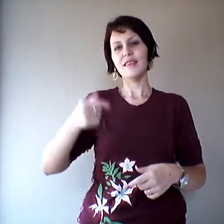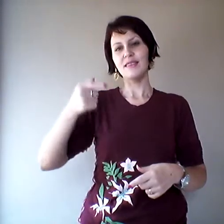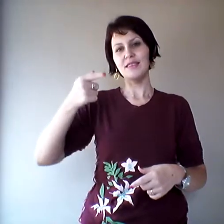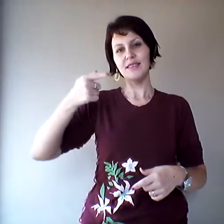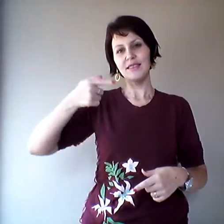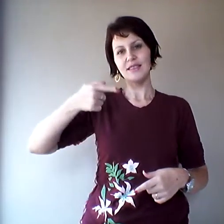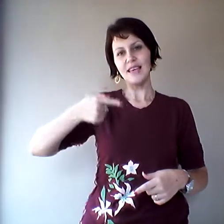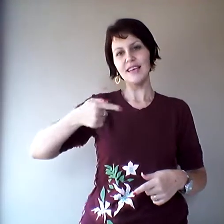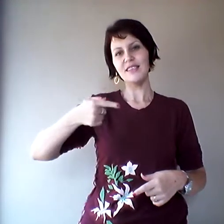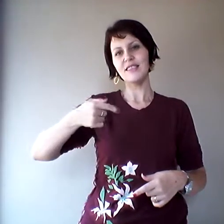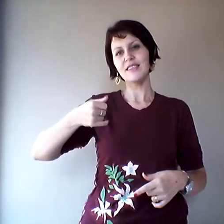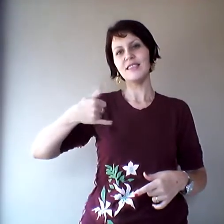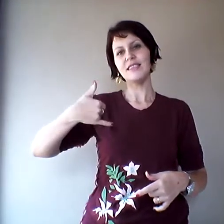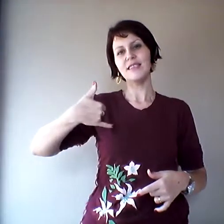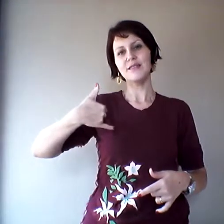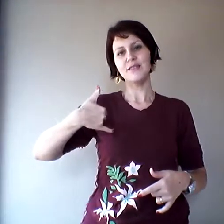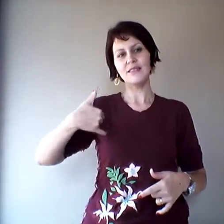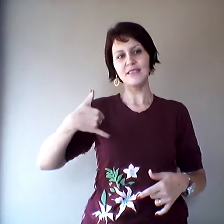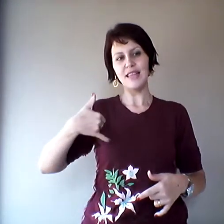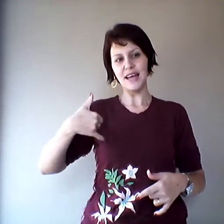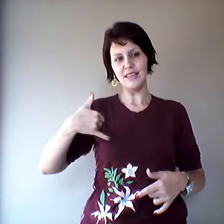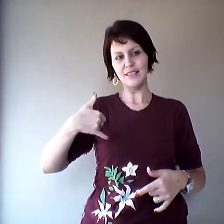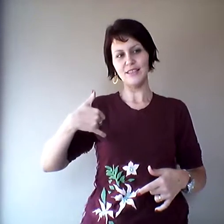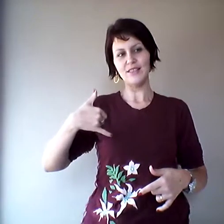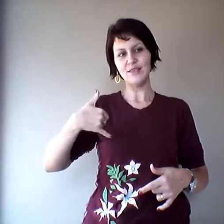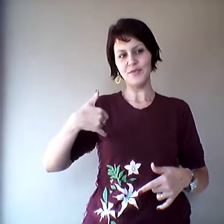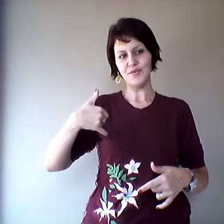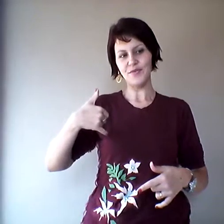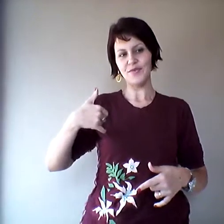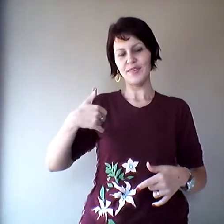de 7 anos de idade.